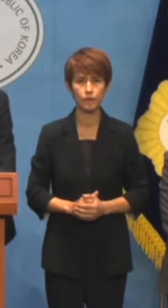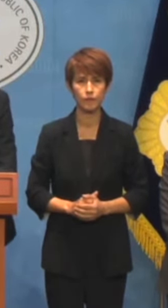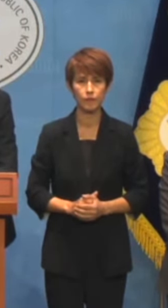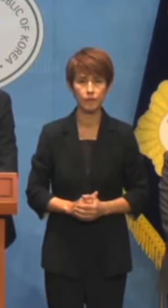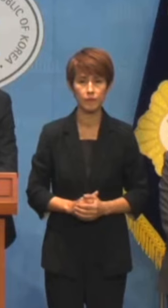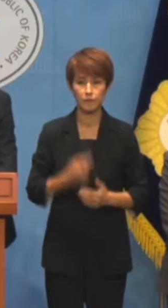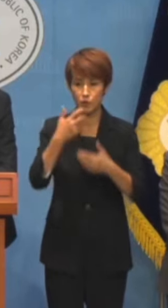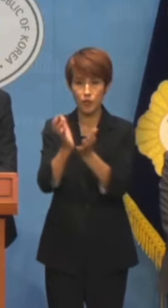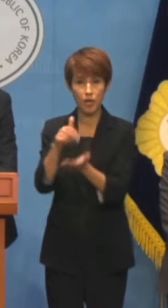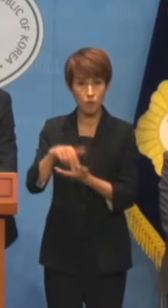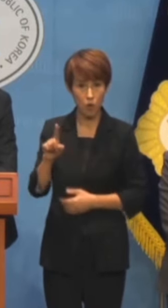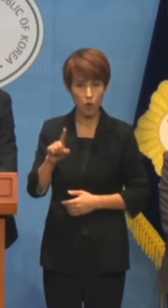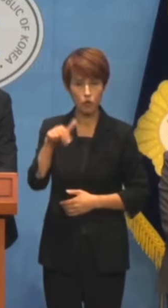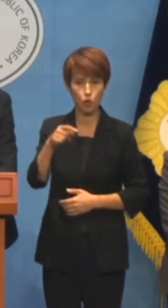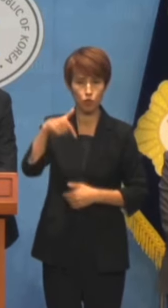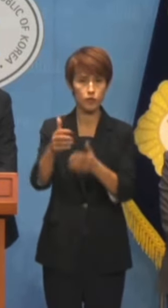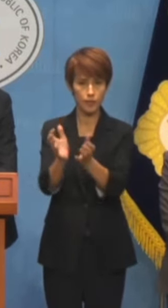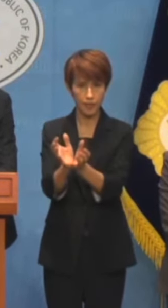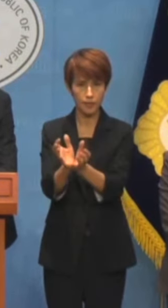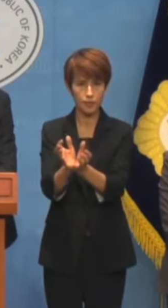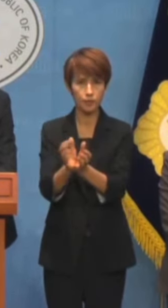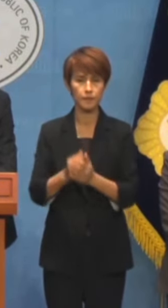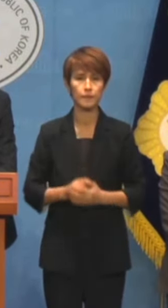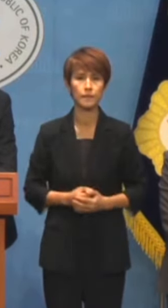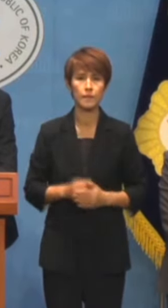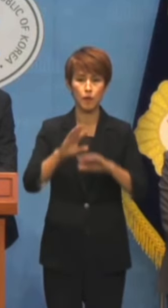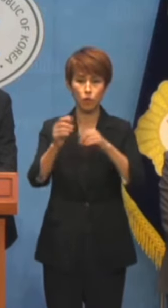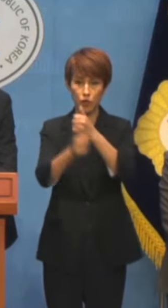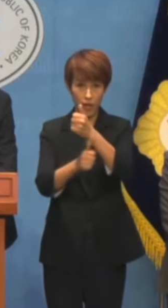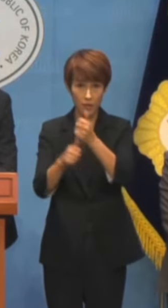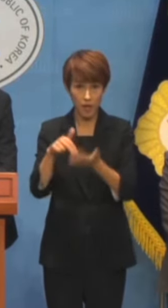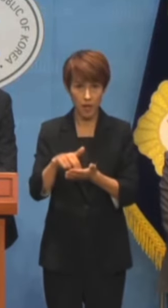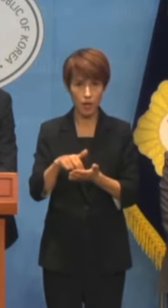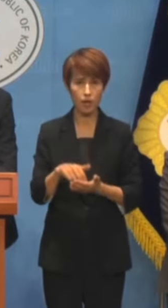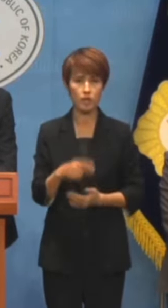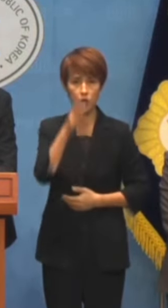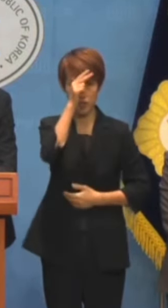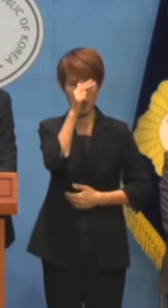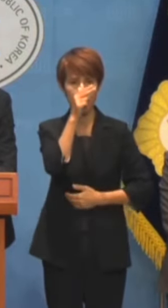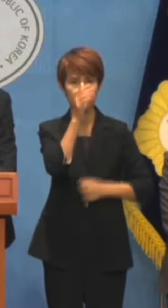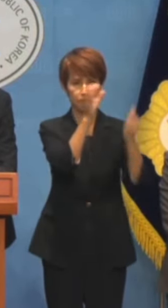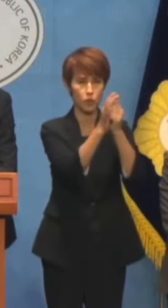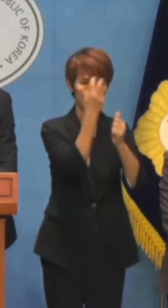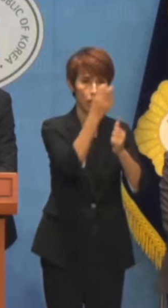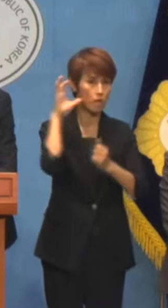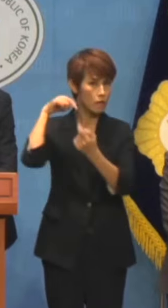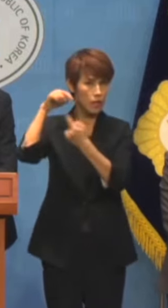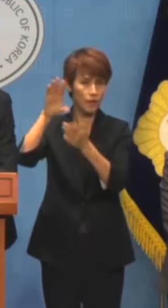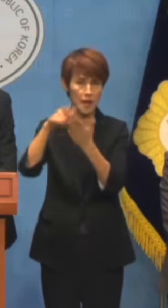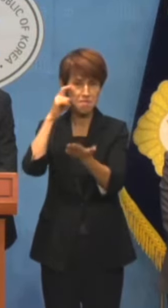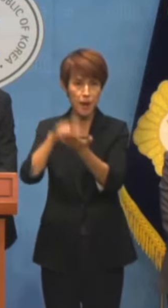이에 더불어민주당, 조국혁신당 등 야당 과방위원들은 수사기관 조사를 통해 인사청문회에서